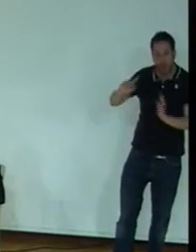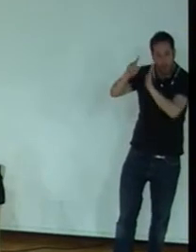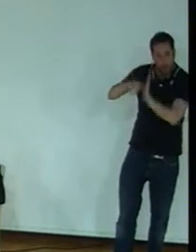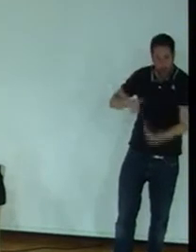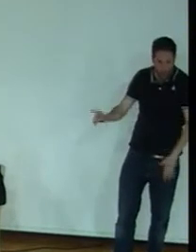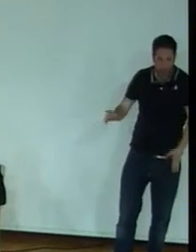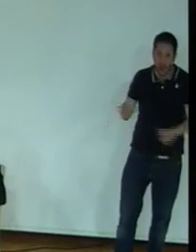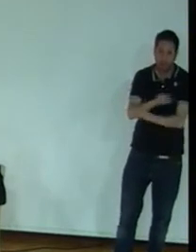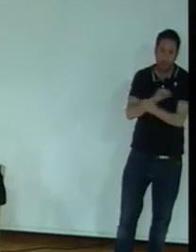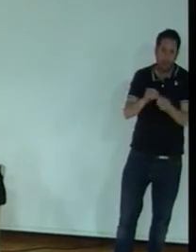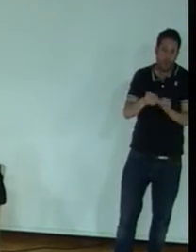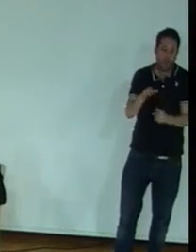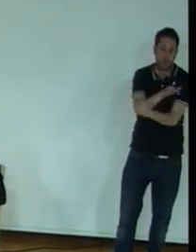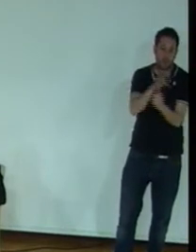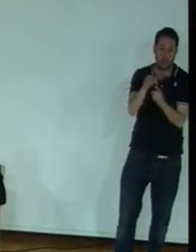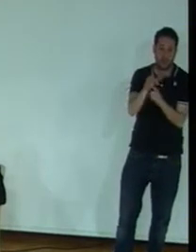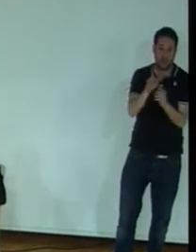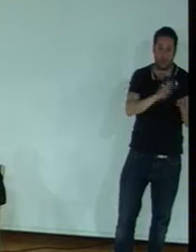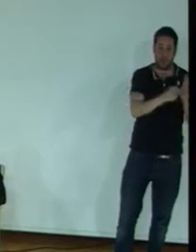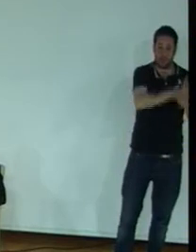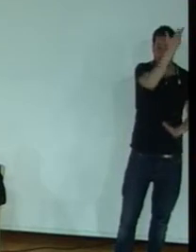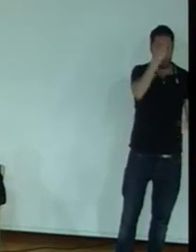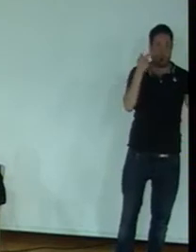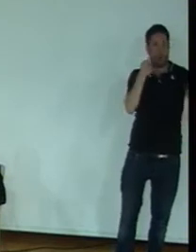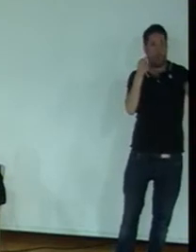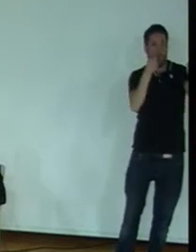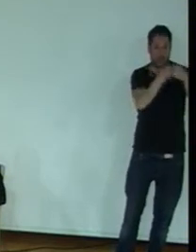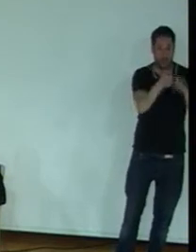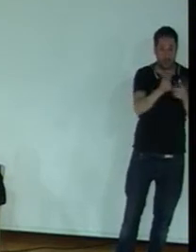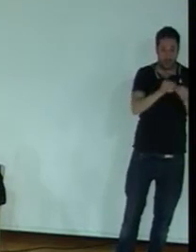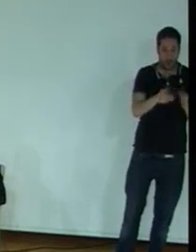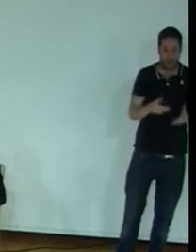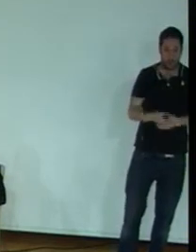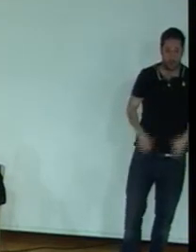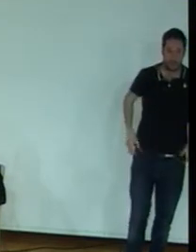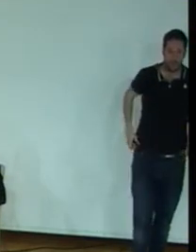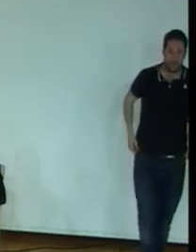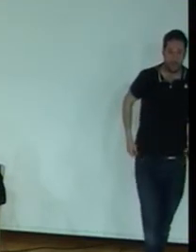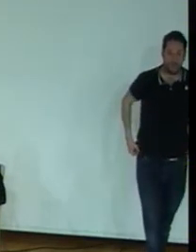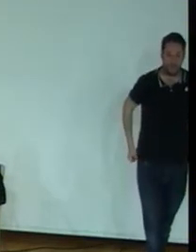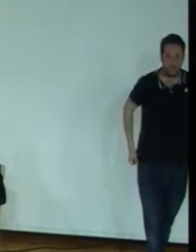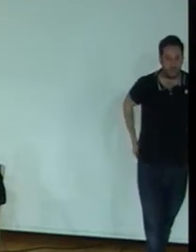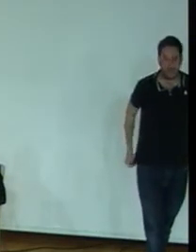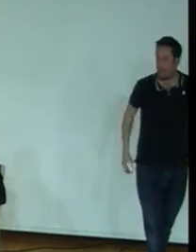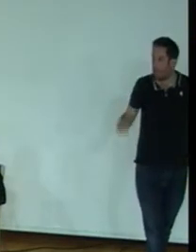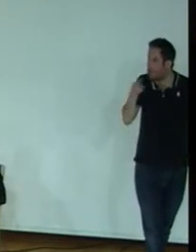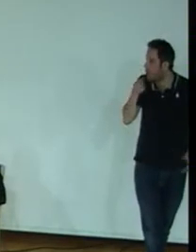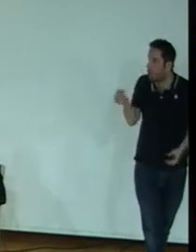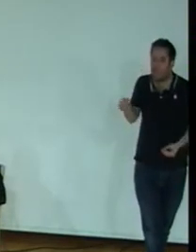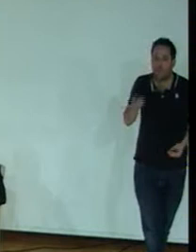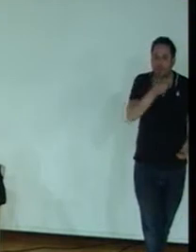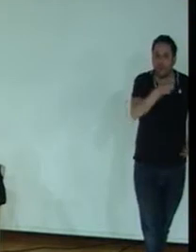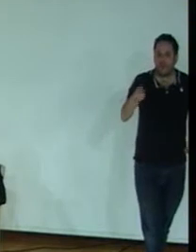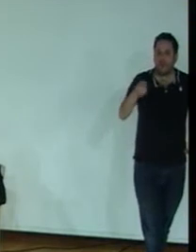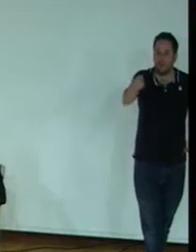droit. C'est un problème de comment la société s'adapte à des changements technologiques. C'est à moi. Je ne sais pas qui a le micro, là. C'est